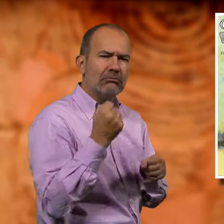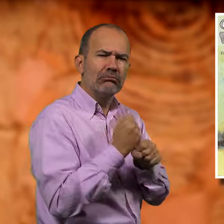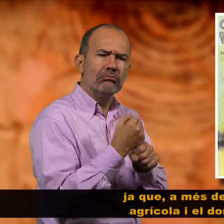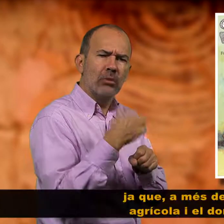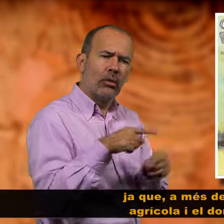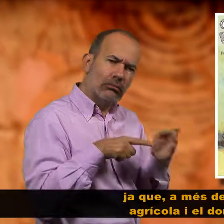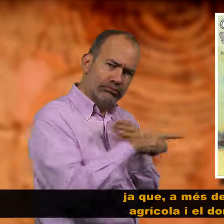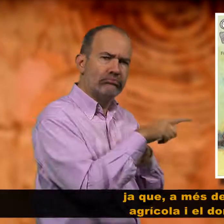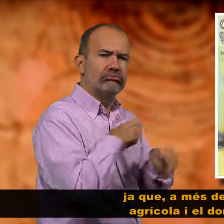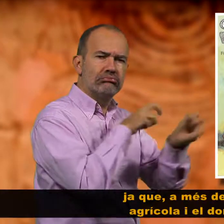ceràmica de cuina feta a mà.